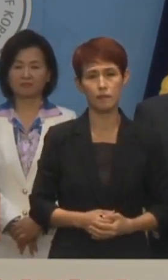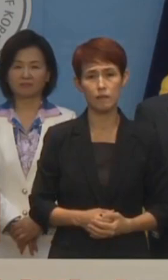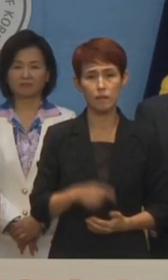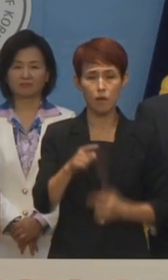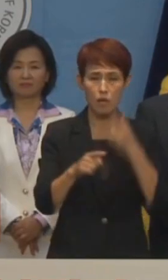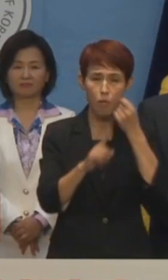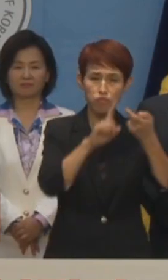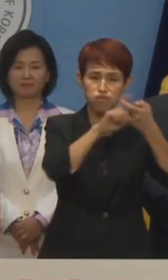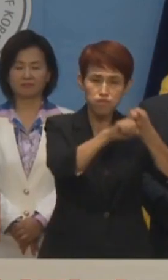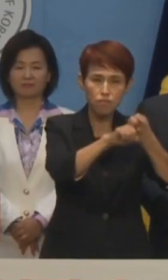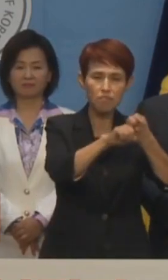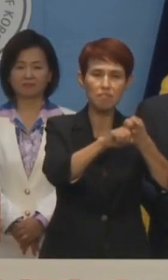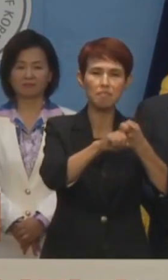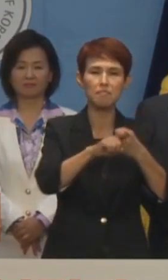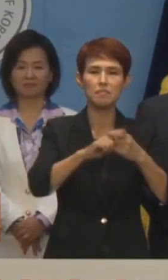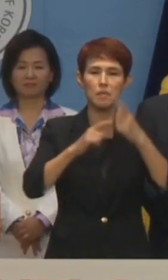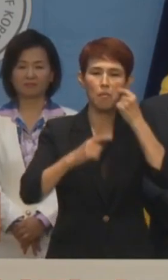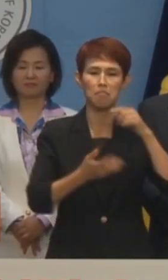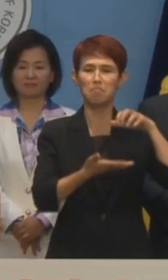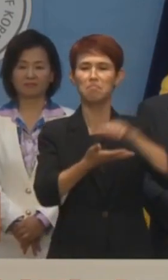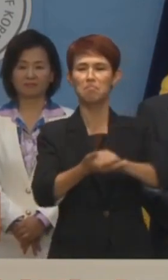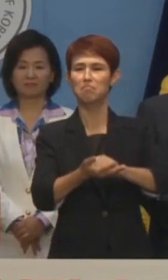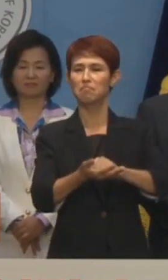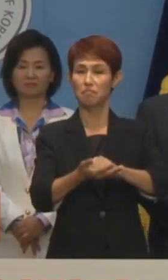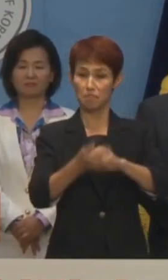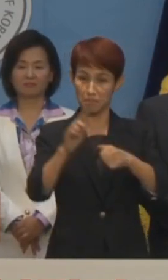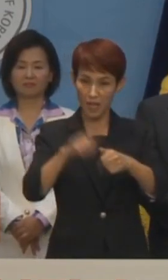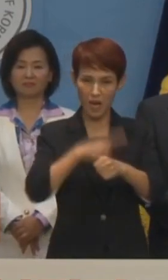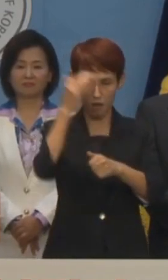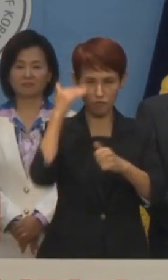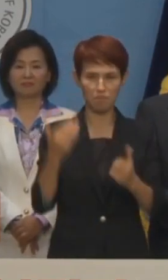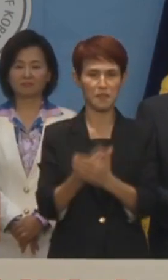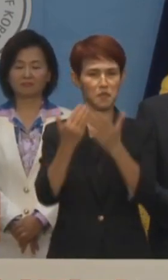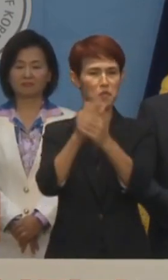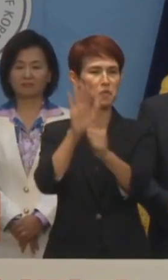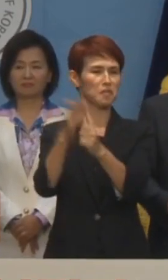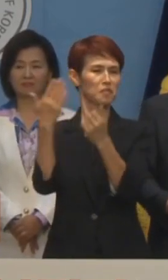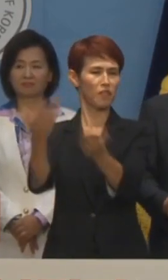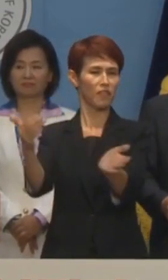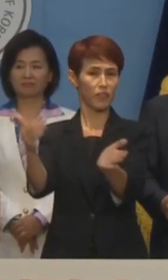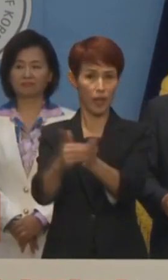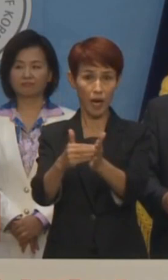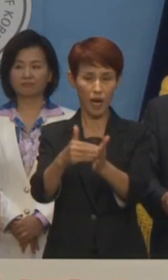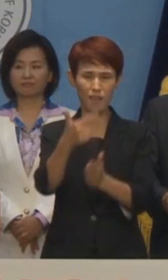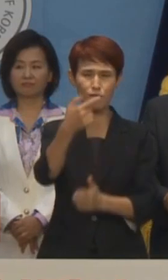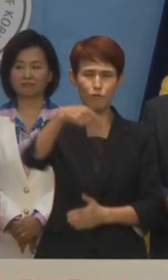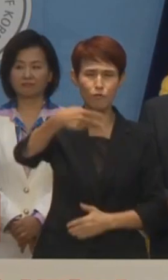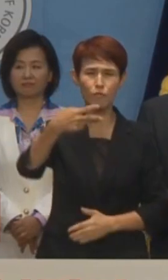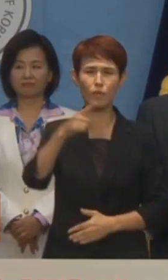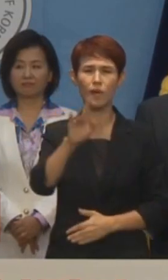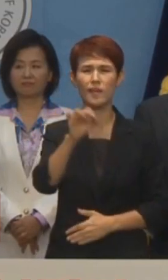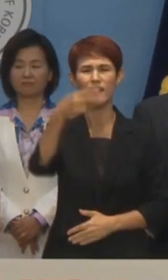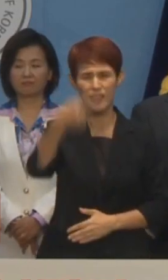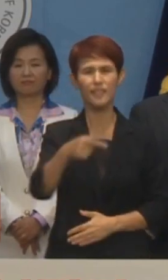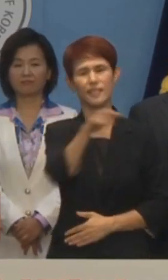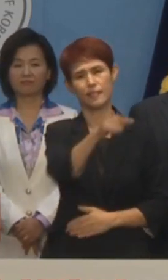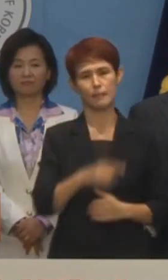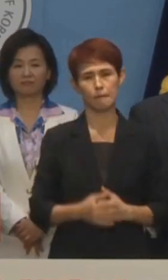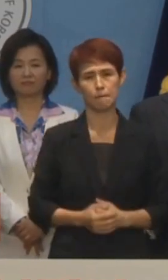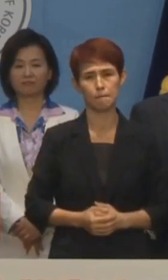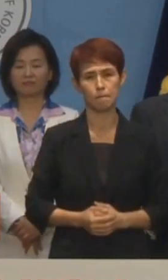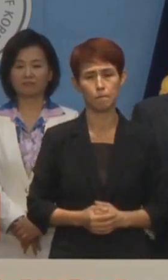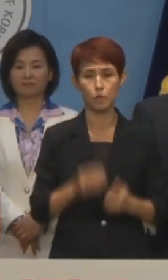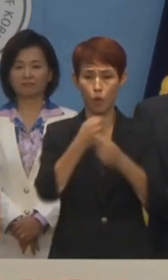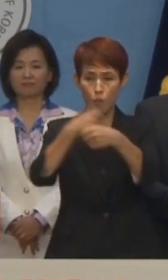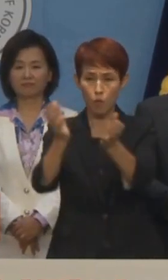식민지 근대화론으로 일제 식민지배가 한국 근대화에 도움이 되었다고 주장하는 세력이다.